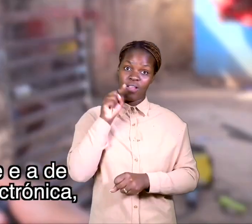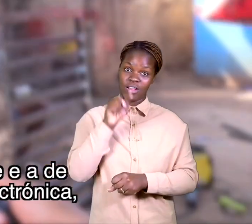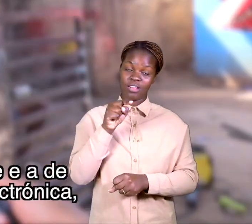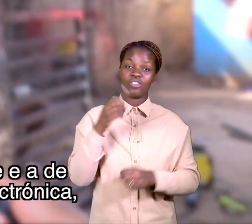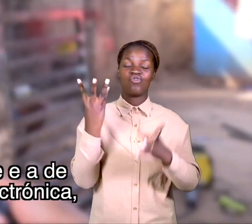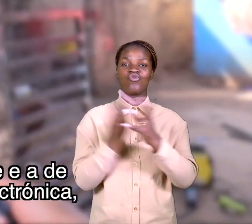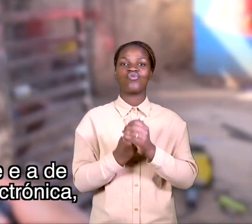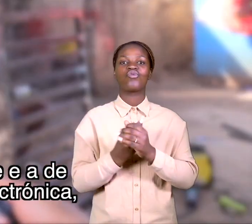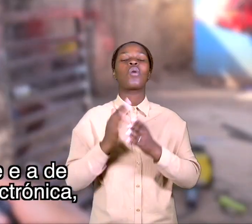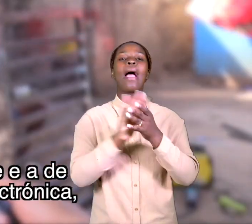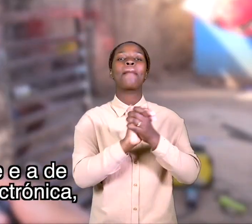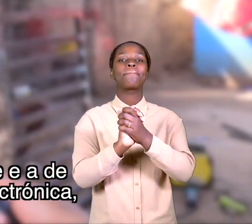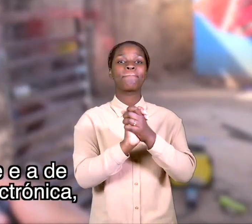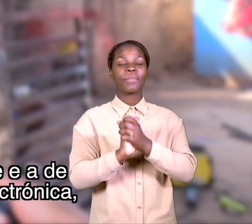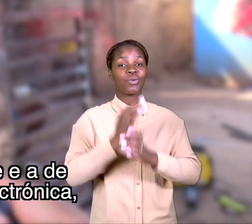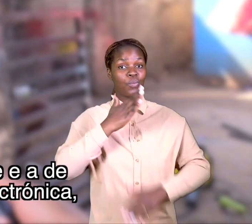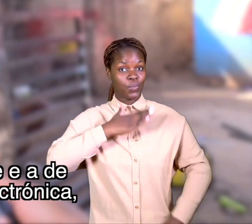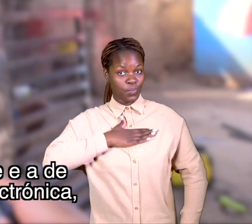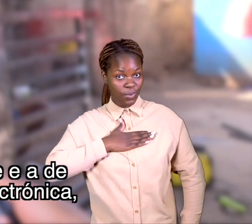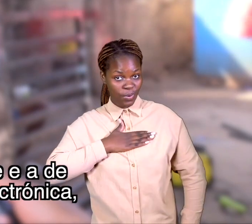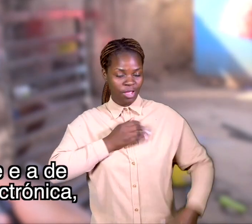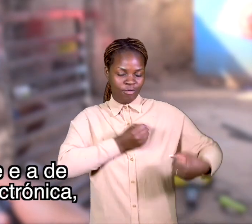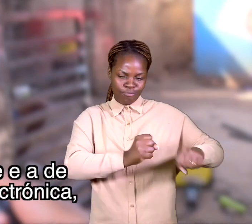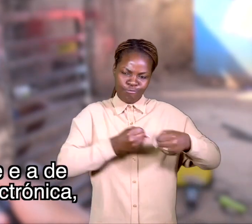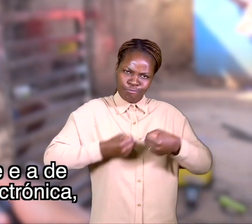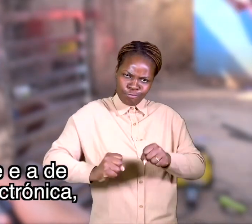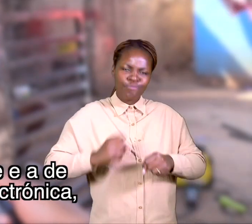a minha arte e tem uns jovens que fazem